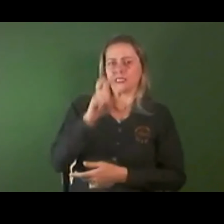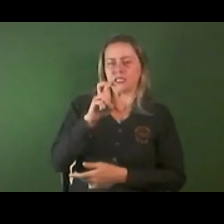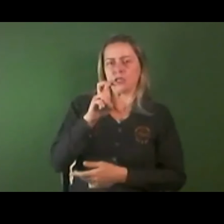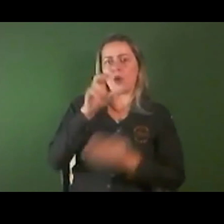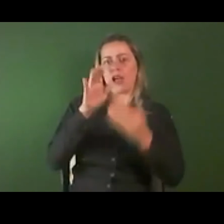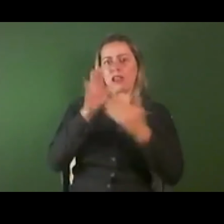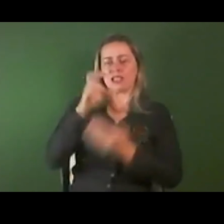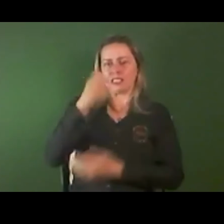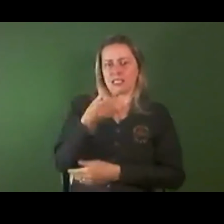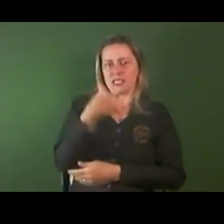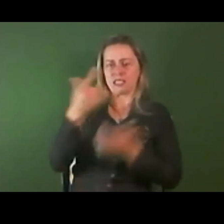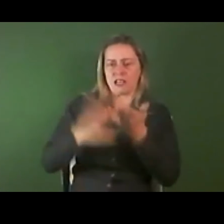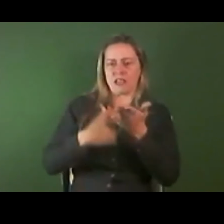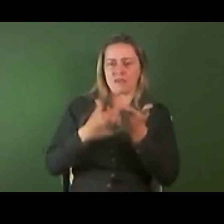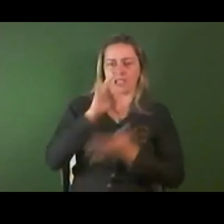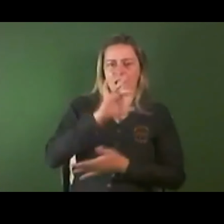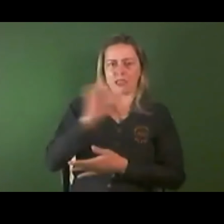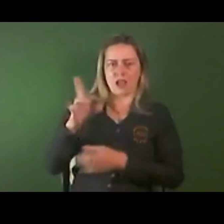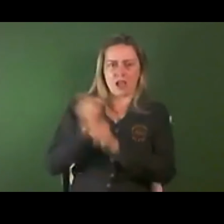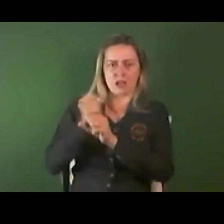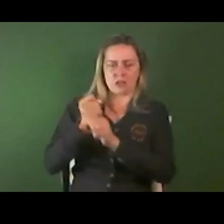ano.